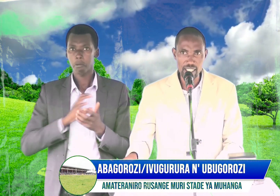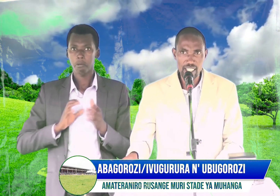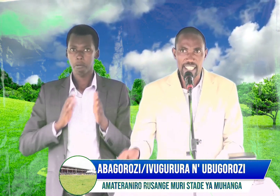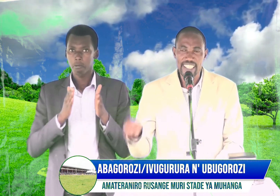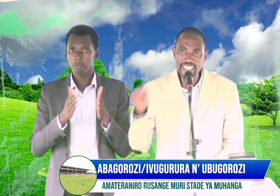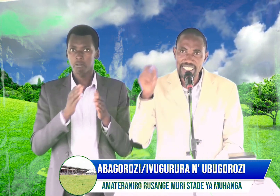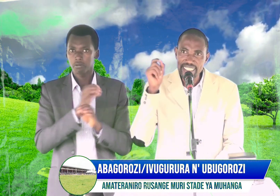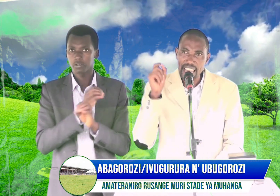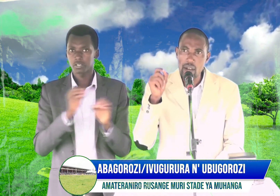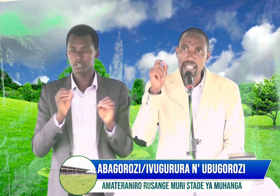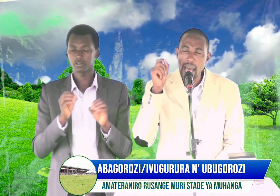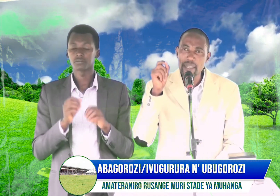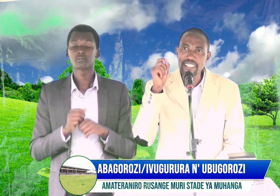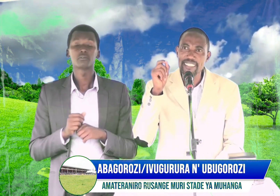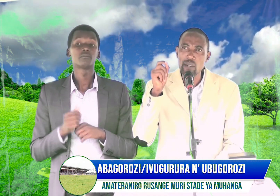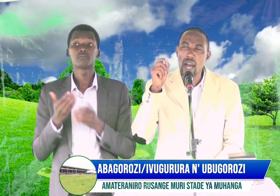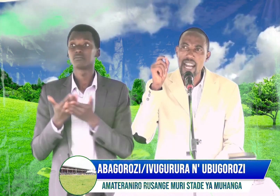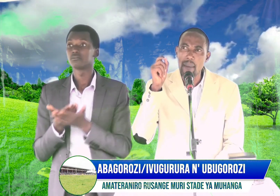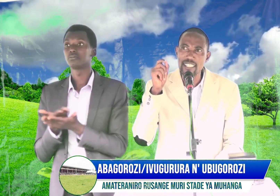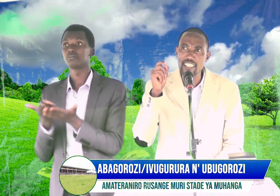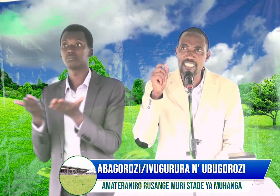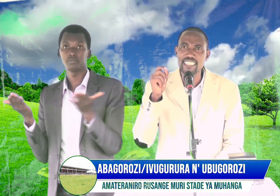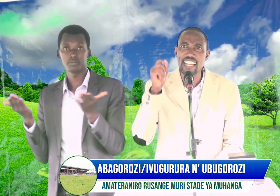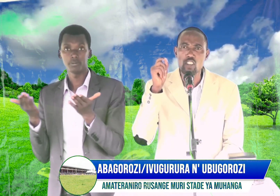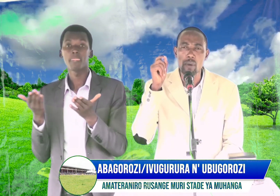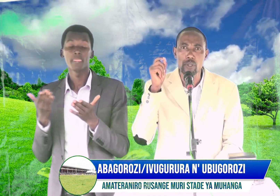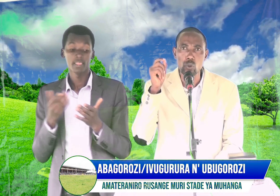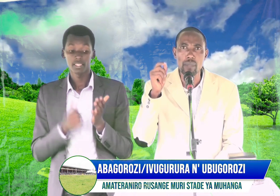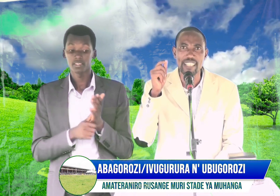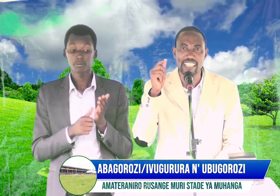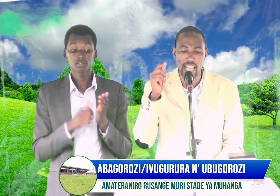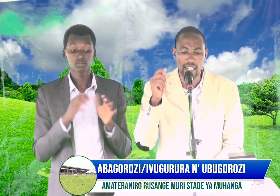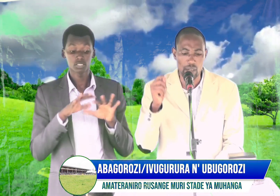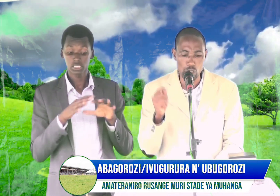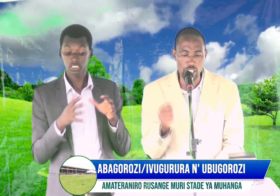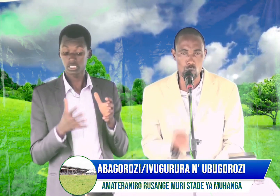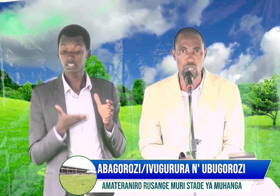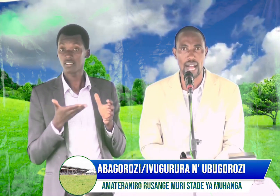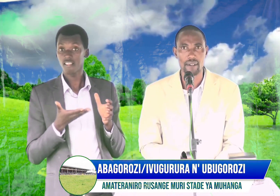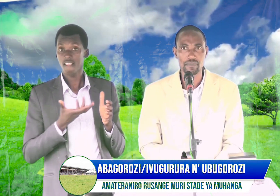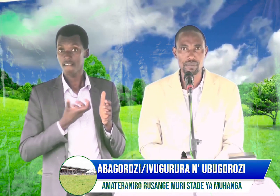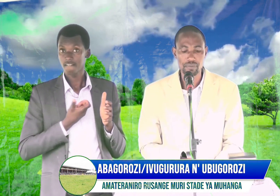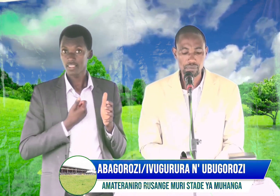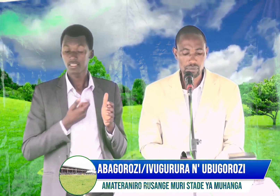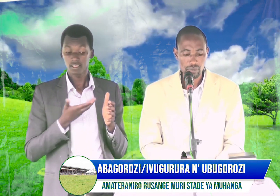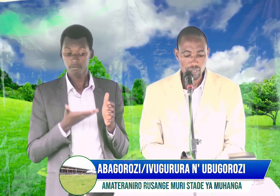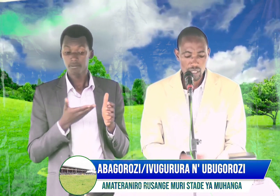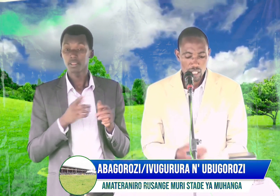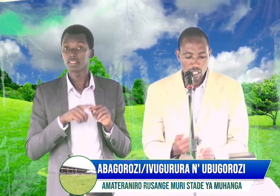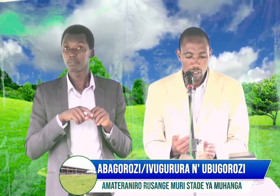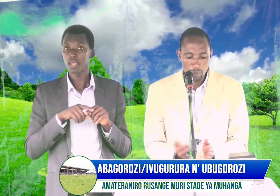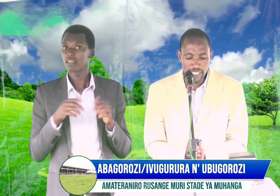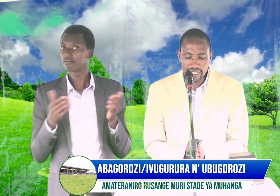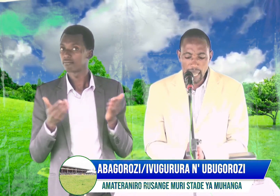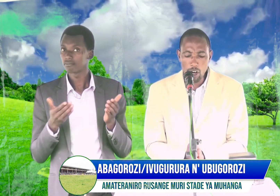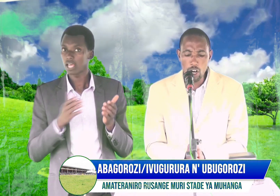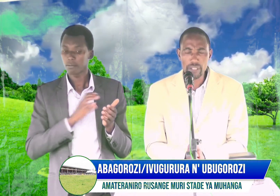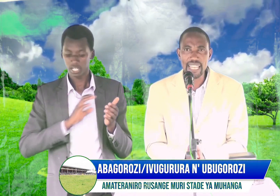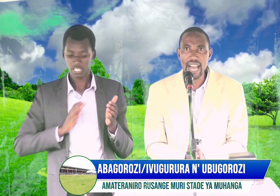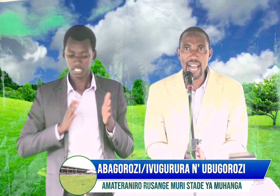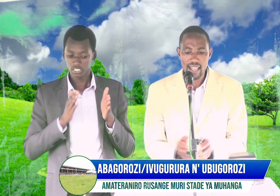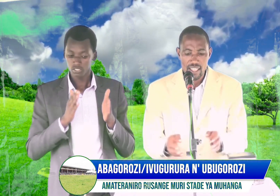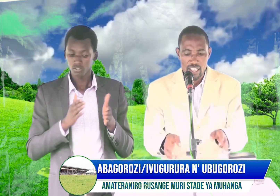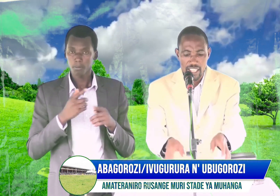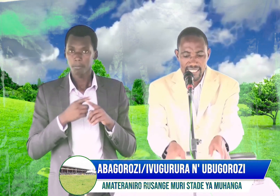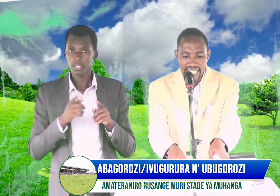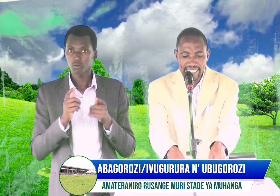ahanini igitewe nabiyita kwa araba kirisita ariko mu byukuri badashaka guhinduka mu gitabo